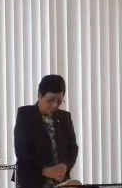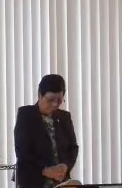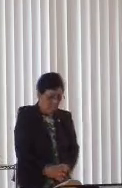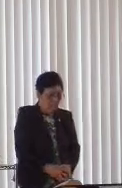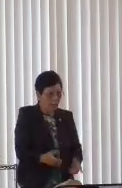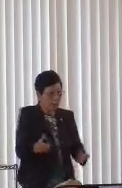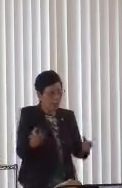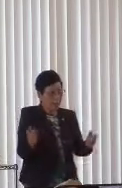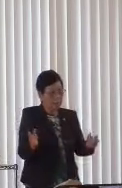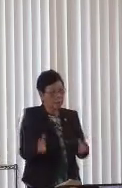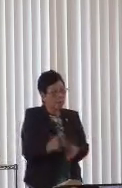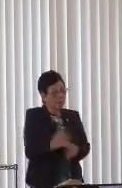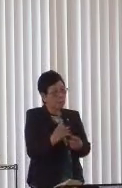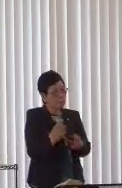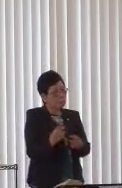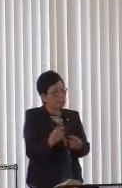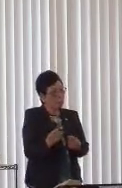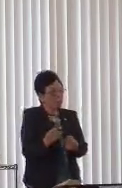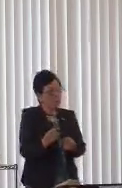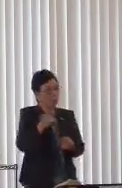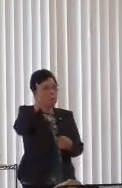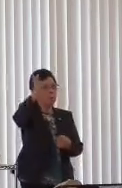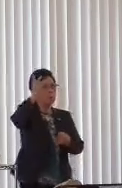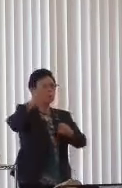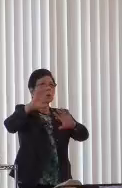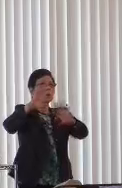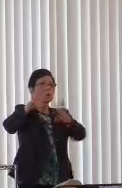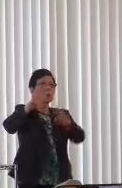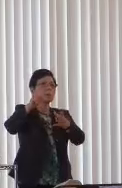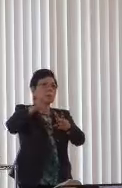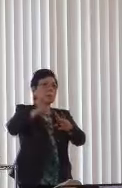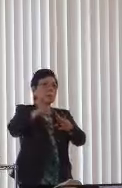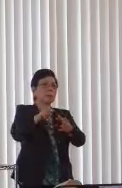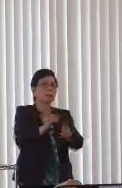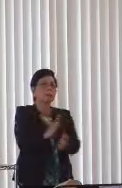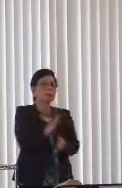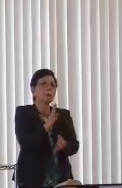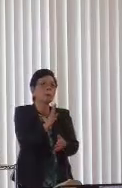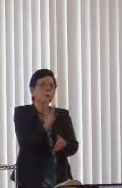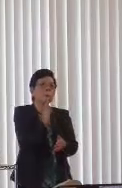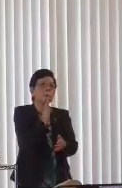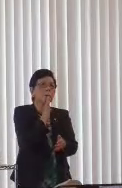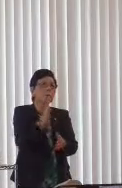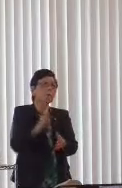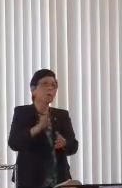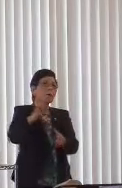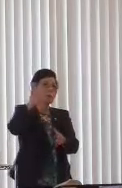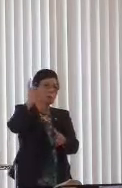もちろんこの、まあ、仮の神の国が、本物の神の国に比べて、